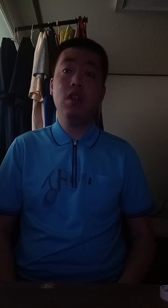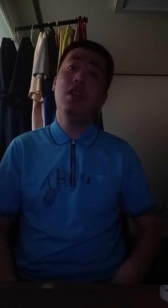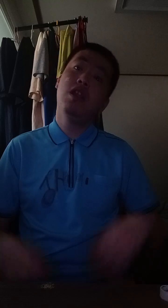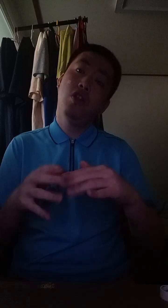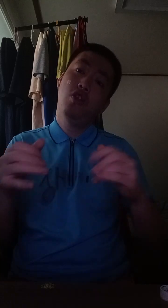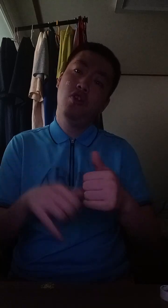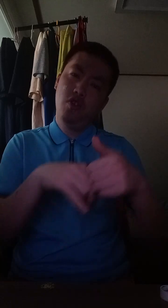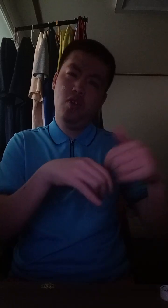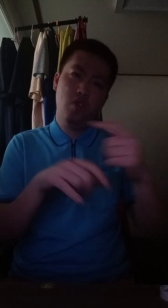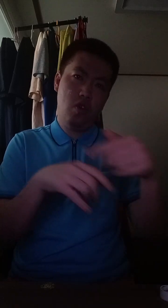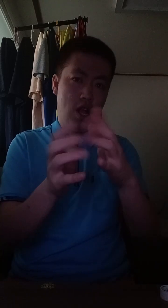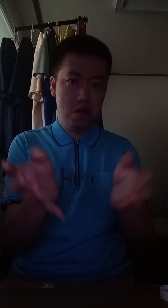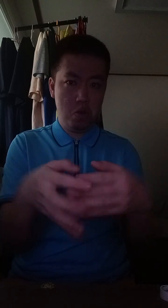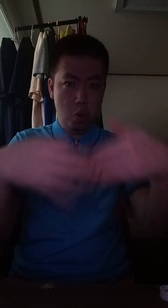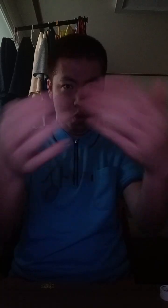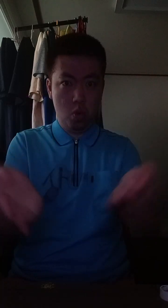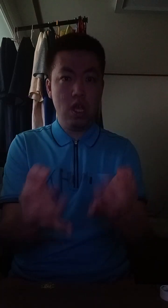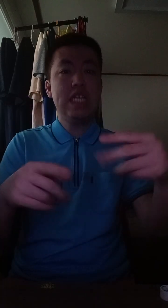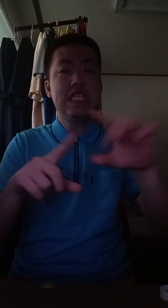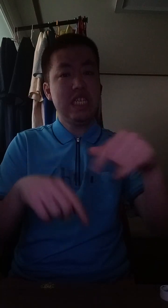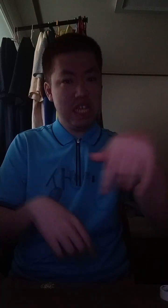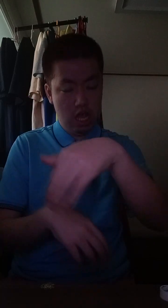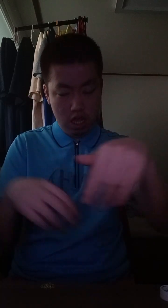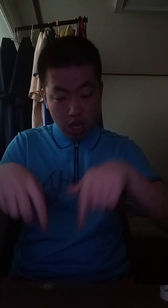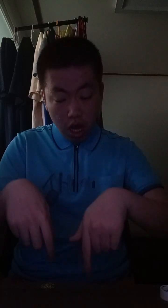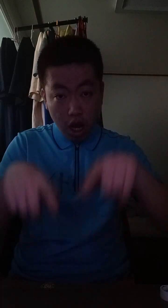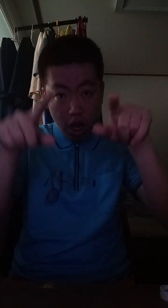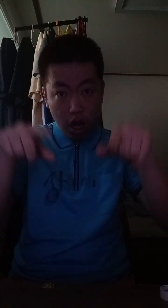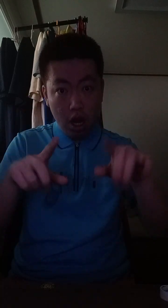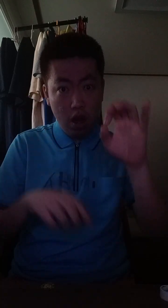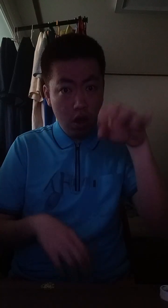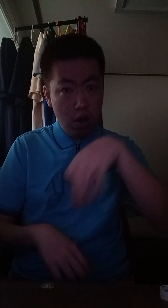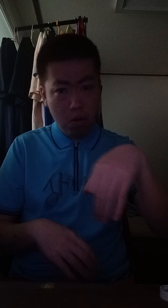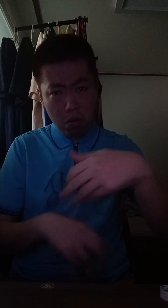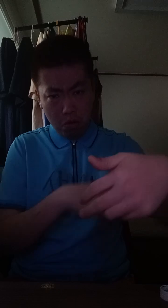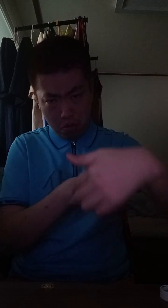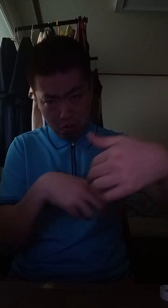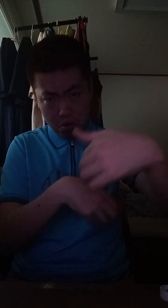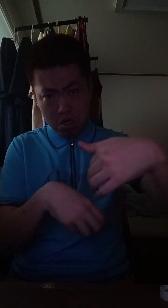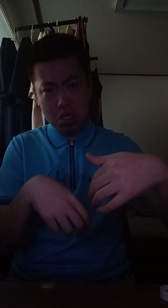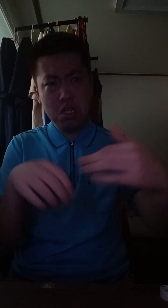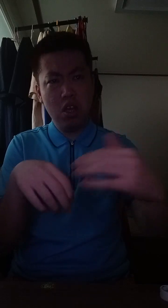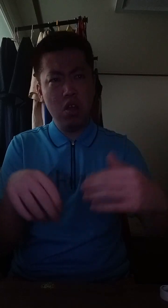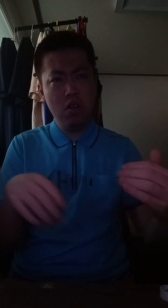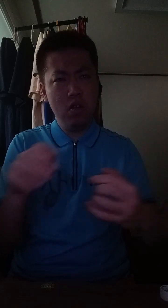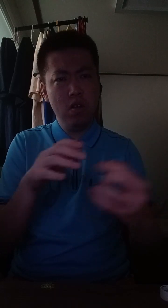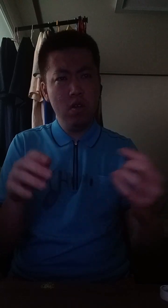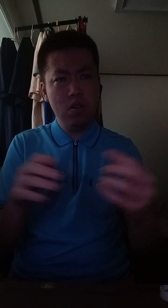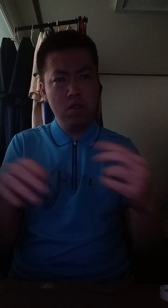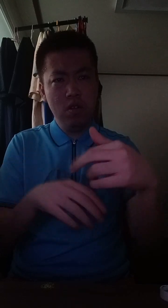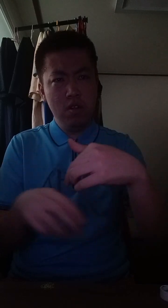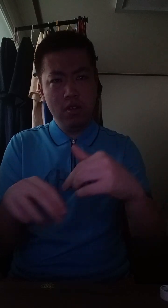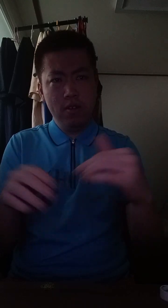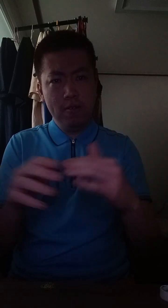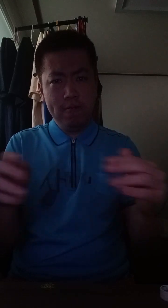주말 저녁 부산의 한 도시철도 지하 승강장. 전동차를 타고 내리던 승객들이 갑자기 전동차 출입문 아래쪽을